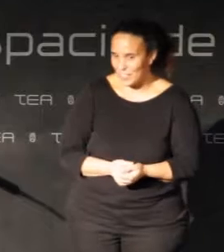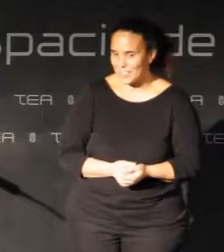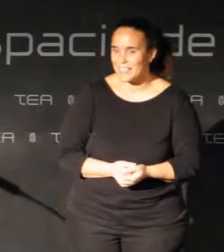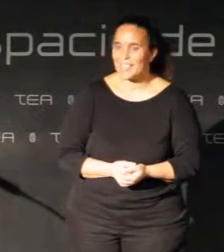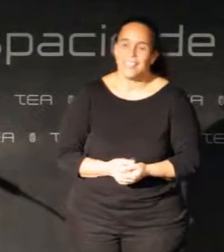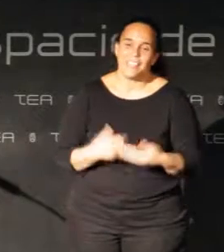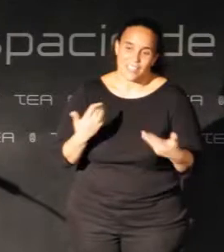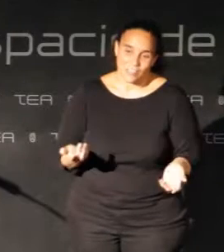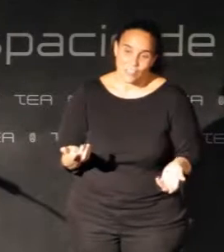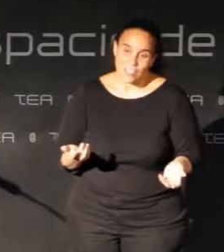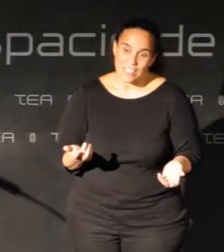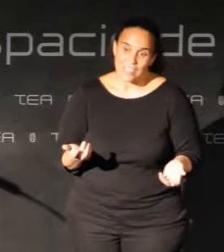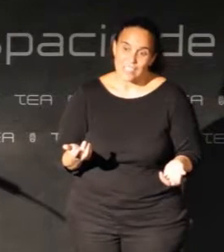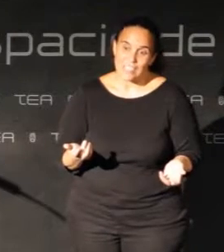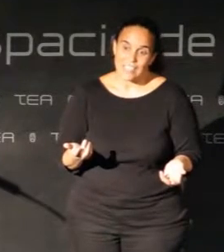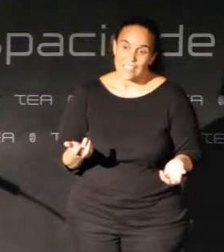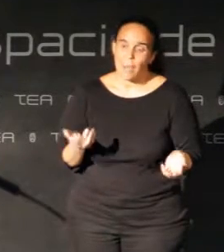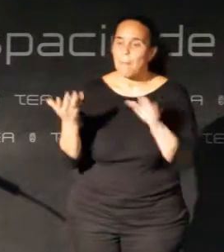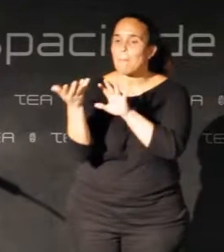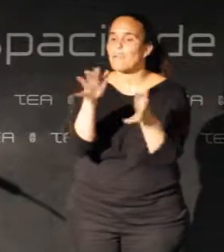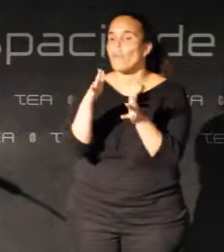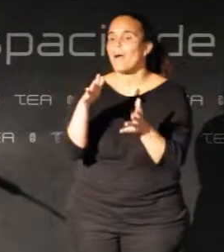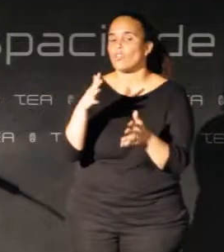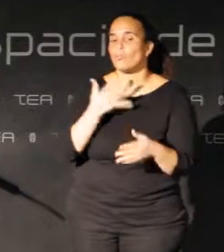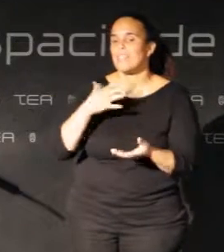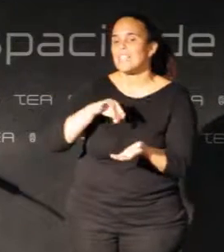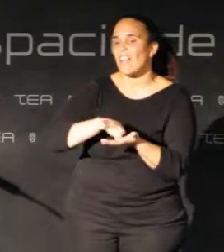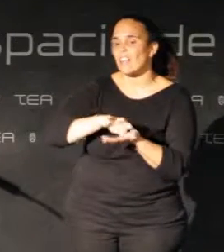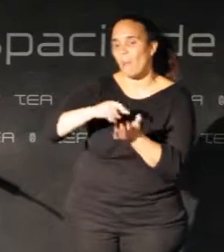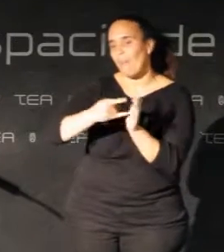Esa es un poco la planificación que tiene el servicio.